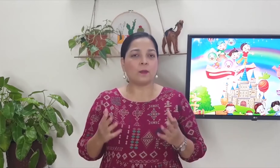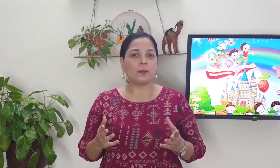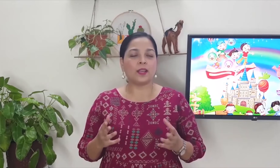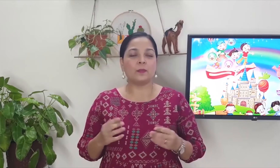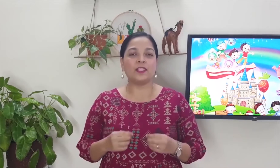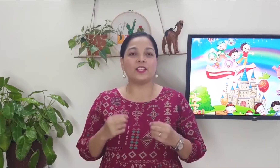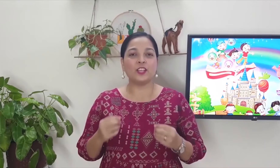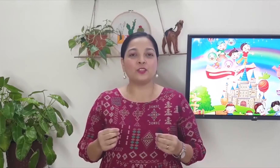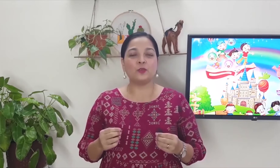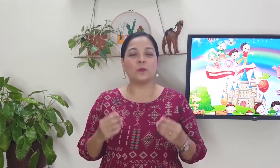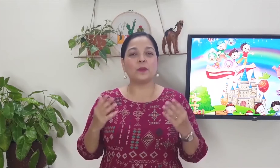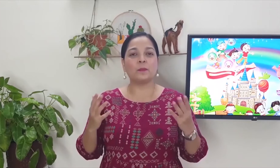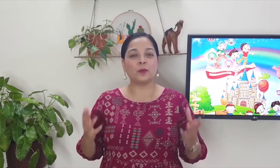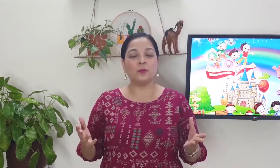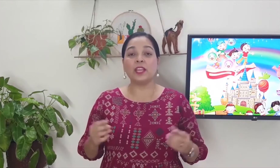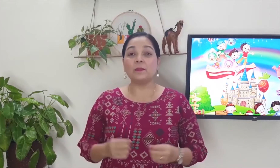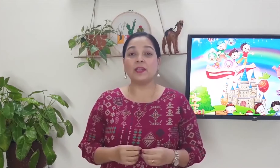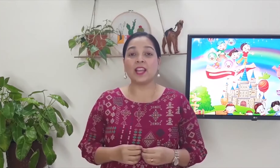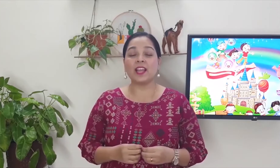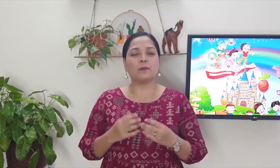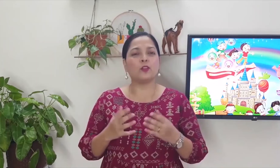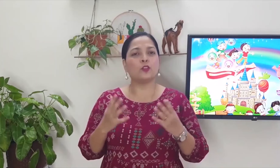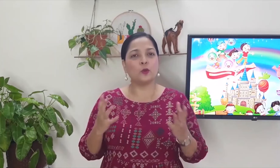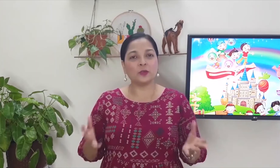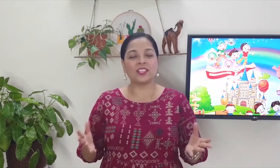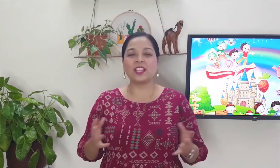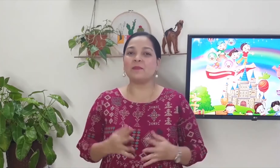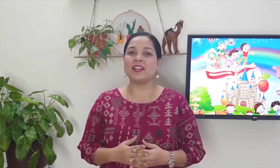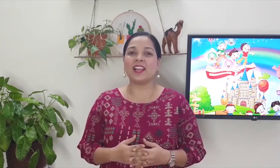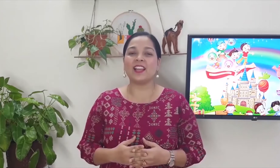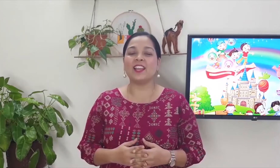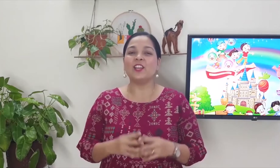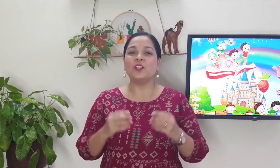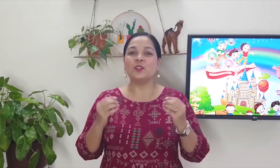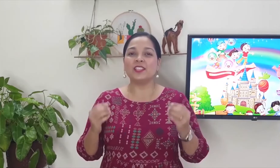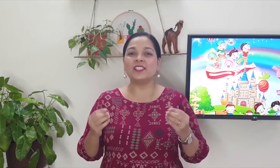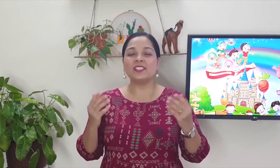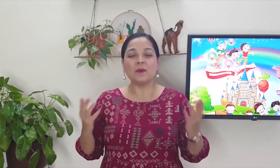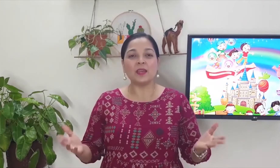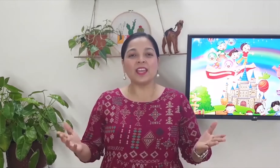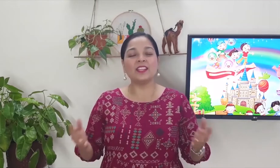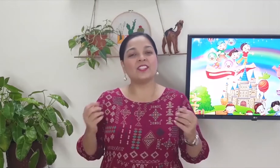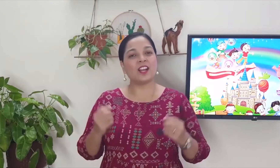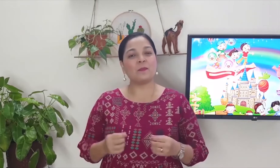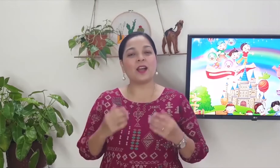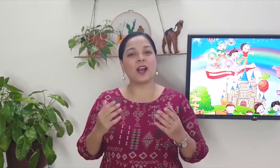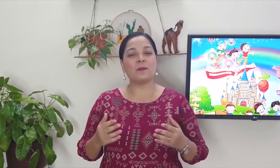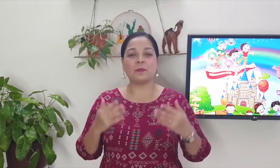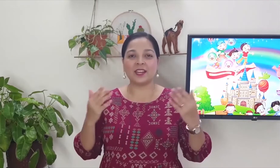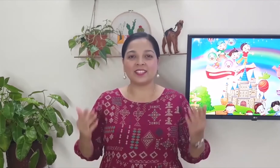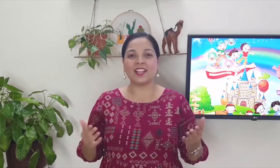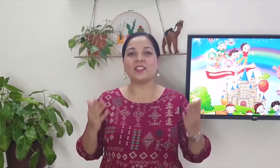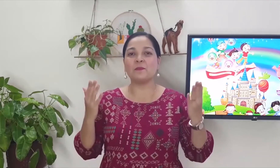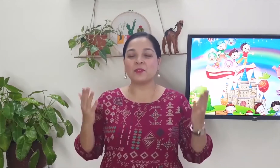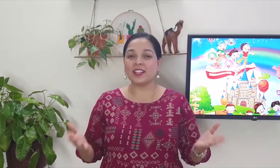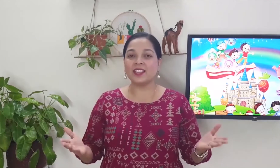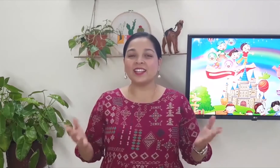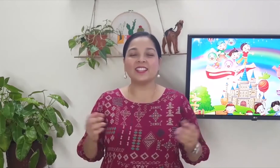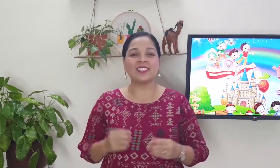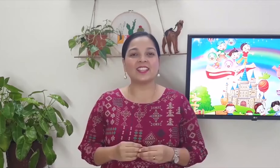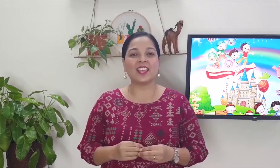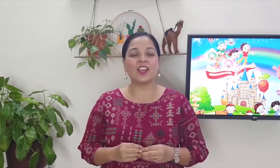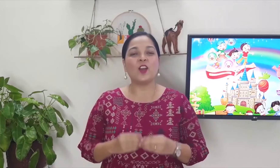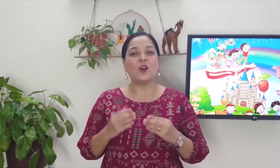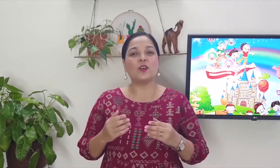पटक हेर्दै हुनुहुन्छ भने अनि यसलाई आफ्नो व्यक्तिगत रूपमा स्वीकार गर्नुभएको छैन तपाईँले यदि यसलाई आफ्नो साथी बनाउनु भएको